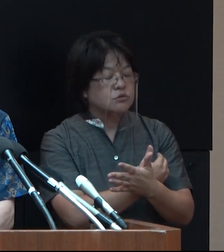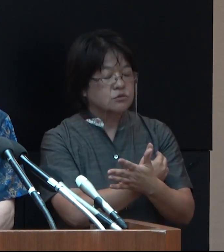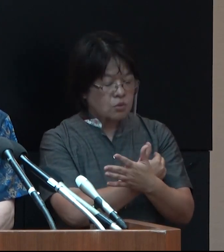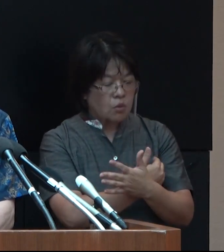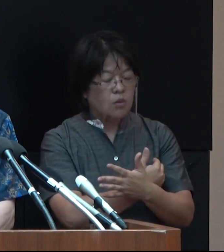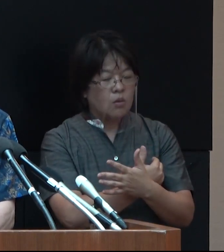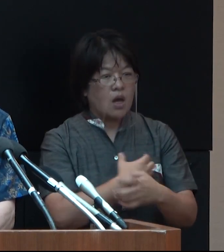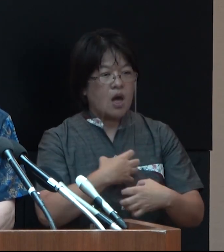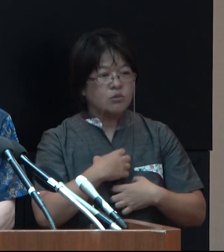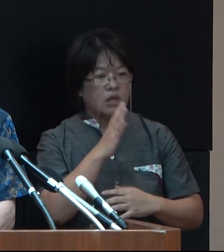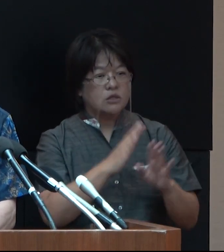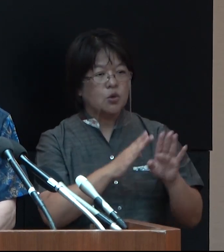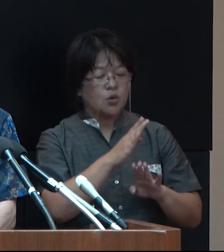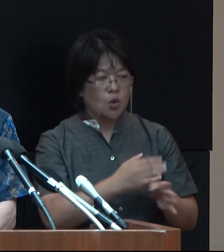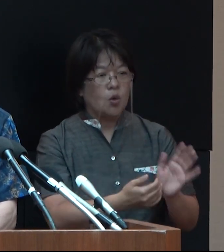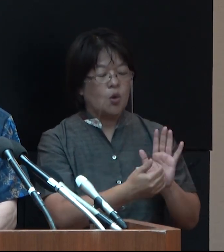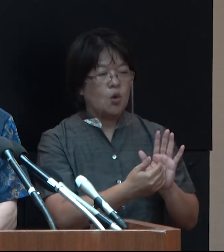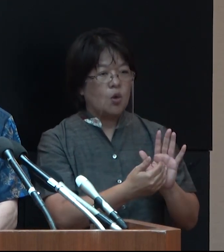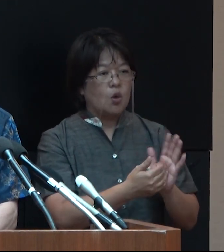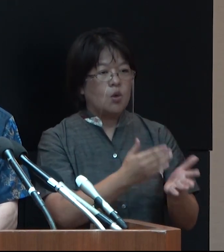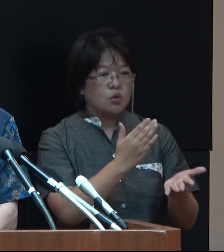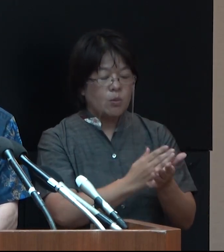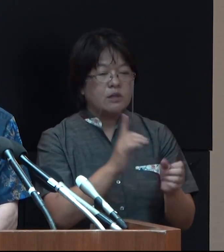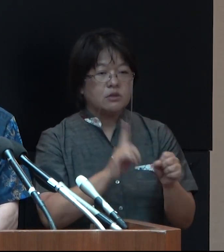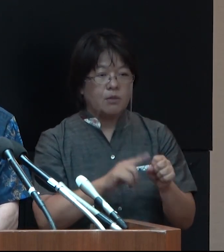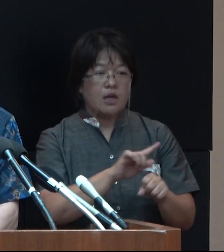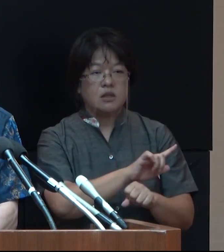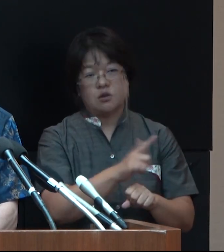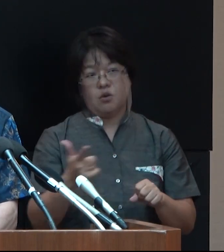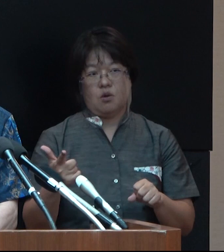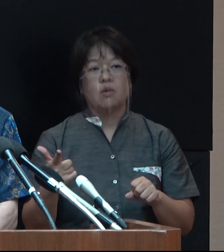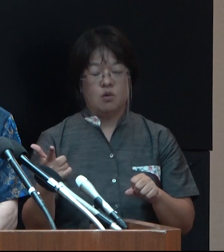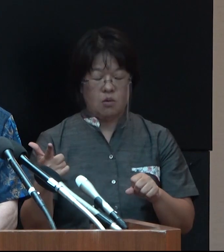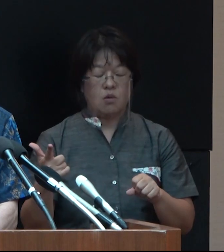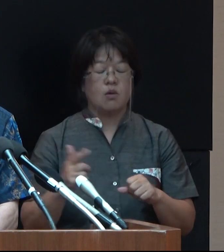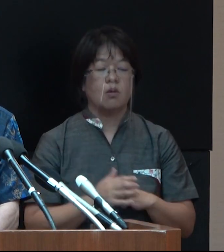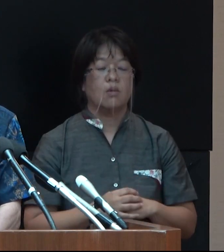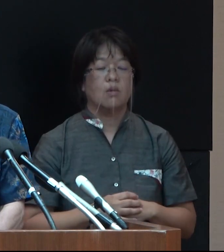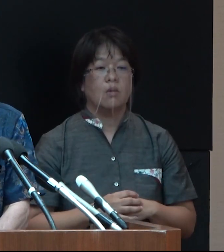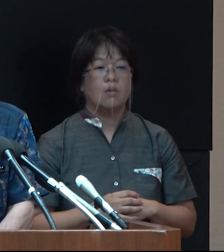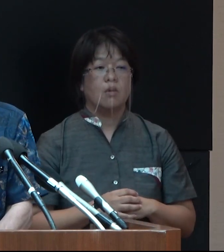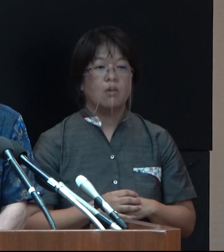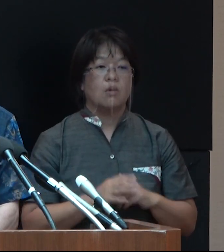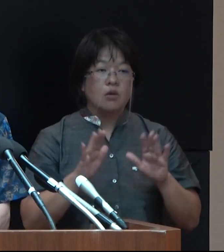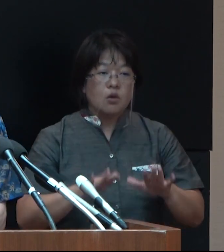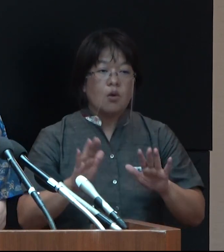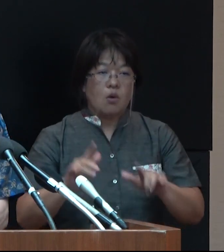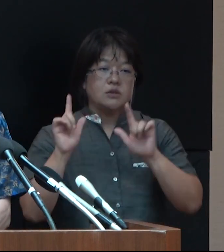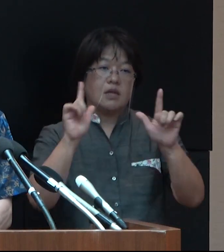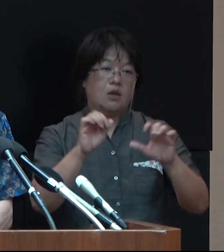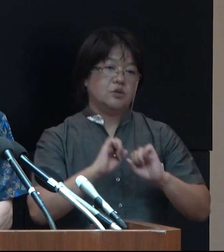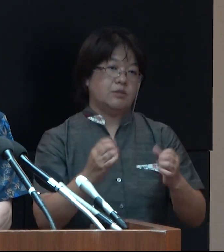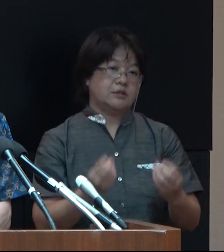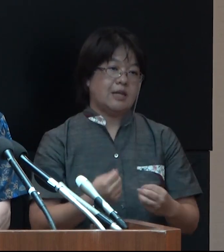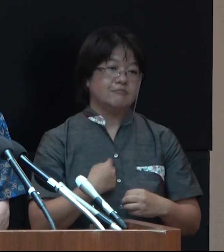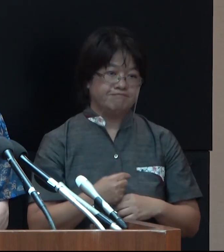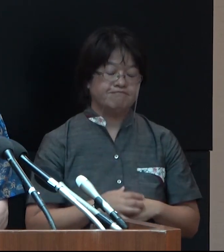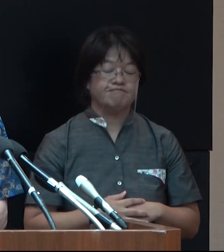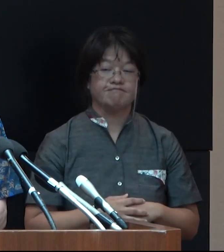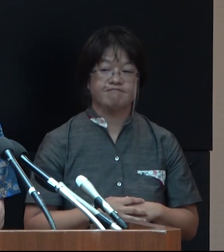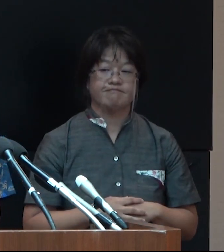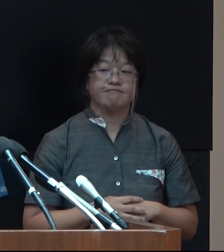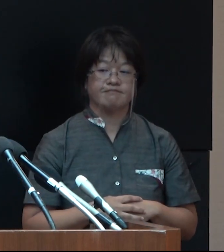るということを強く打ち出していく必要があるということで、今般このような宣言を発出させていただきました。